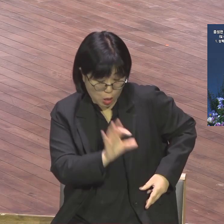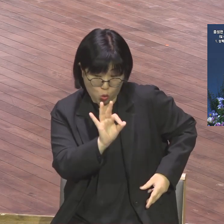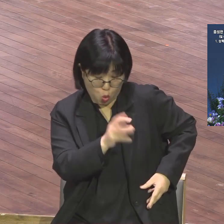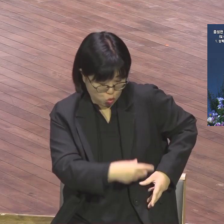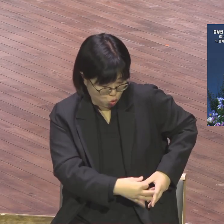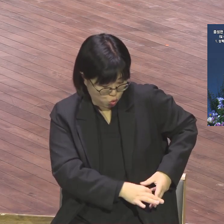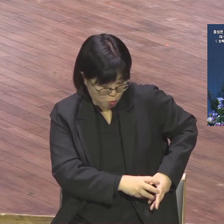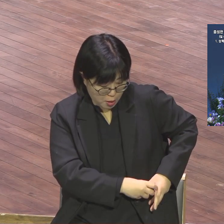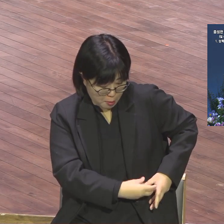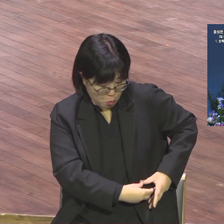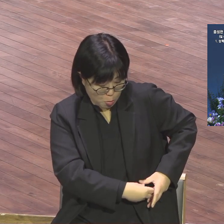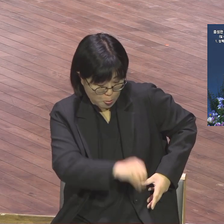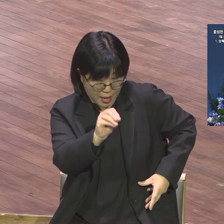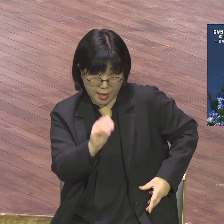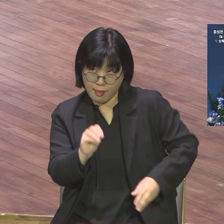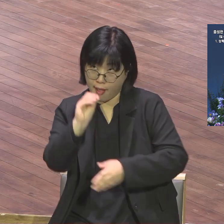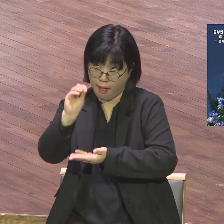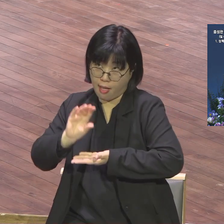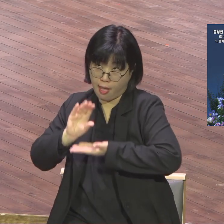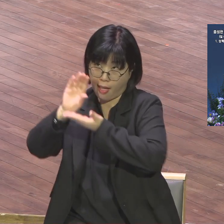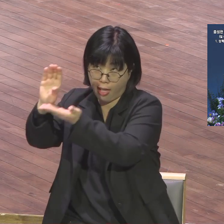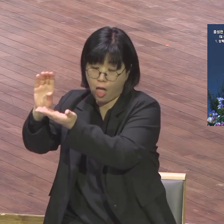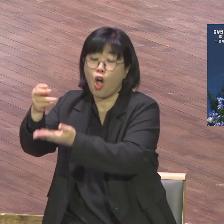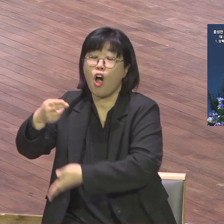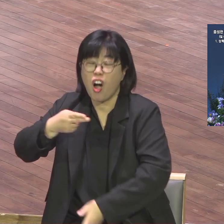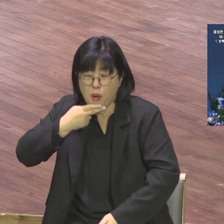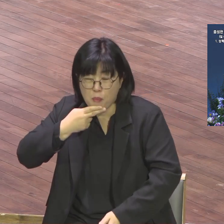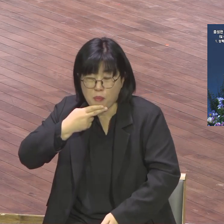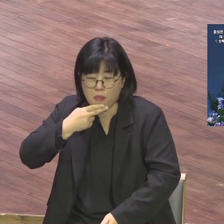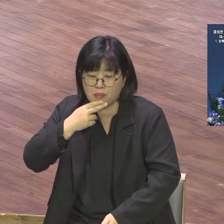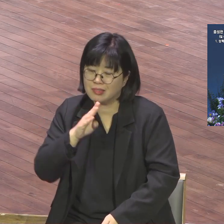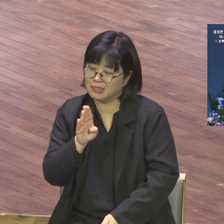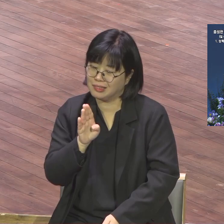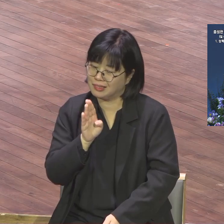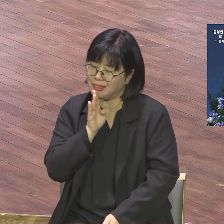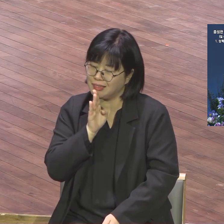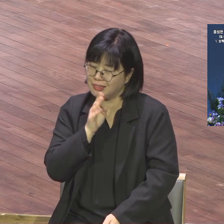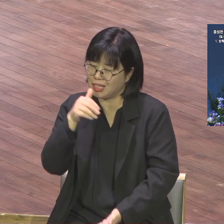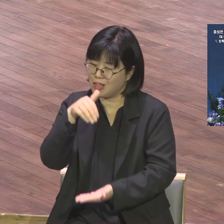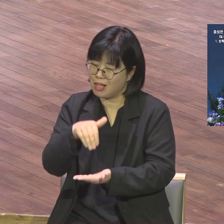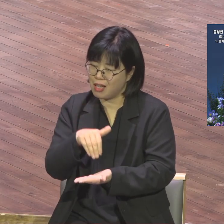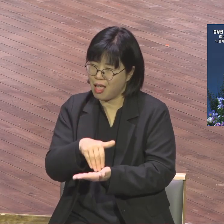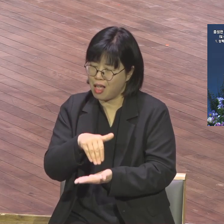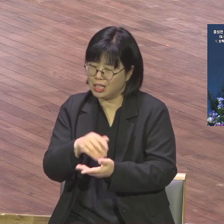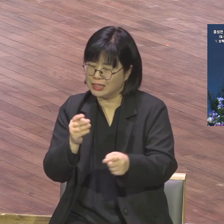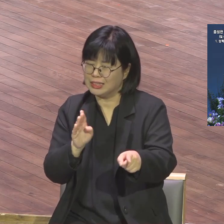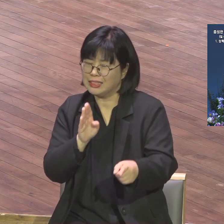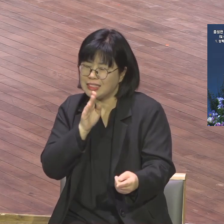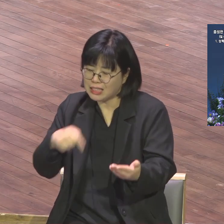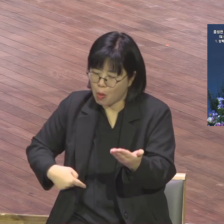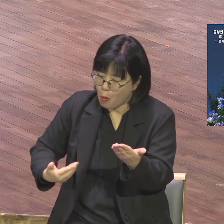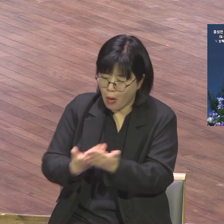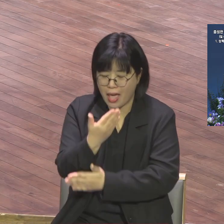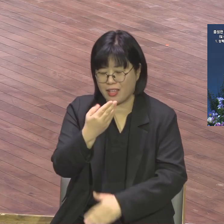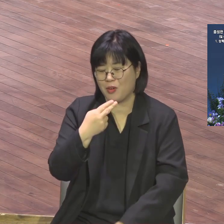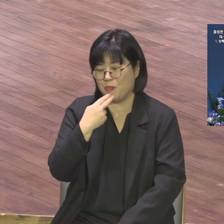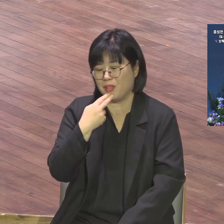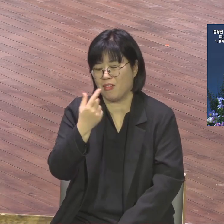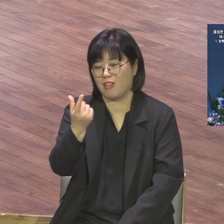어떤 상황 속에서도 풍성한 기쁨을 누리는 삶에 대해서 언급을 하고 있습니다 그것이